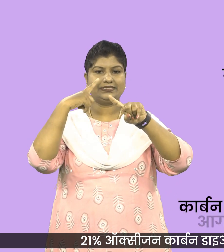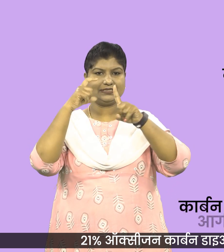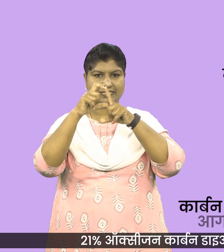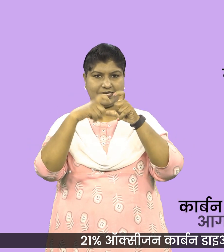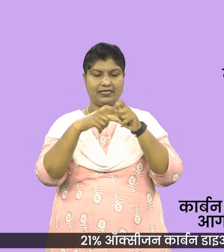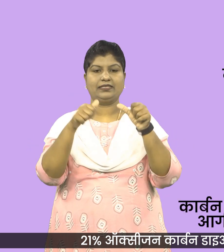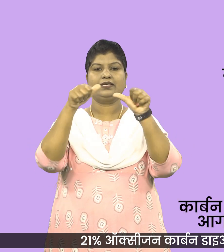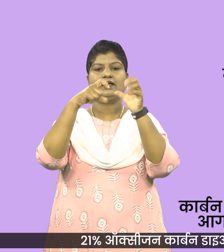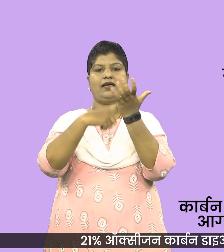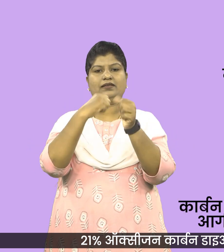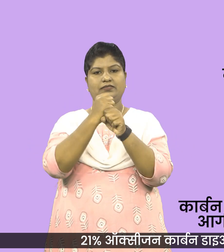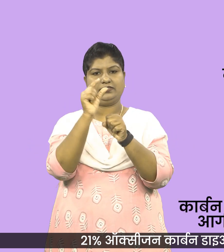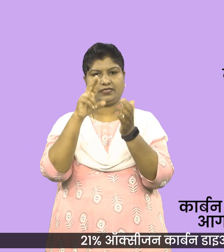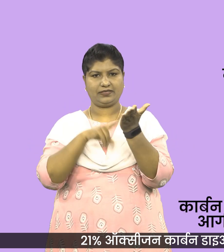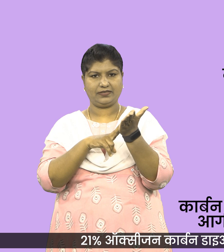आर्गन,